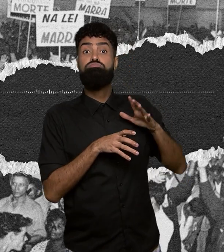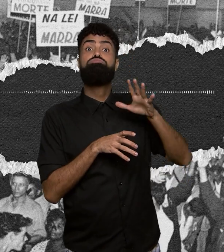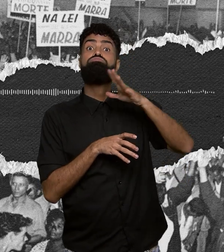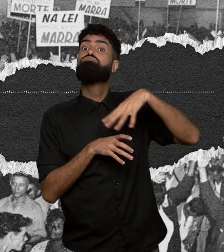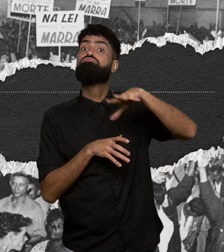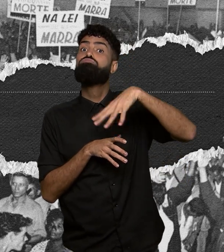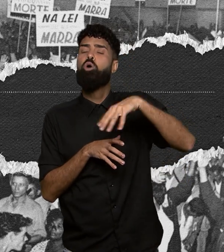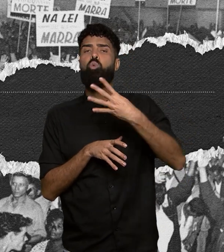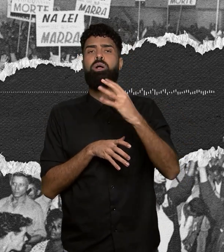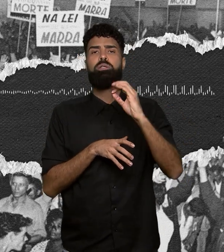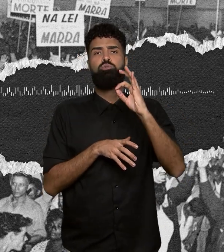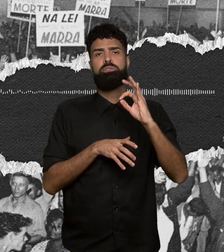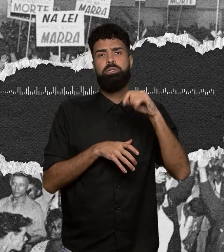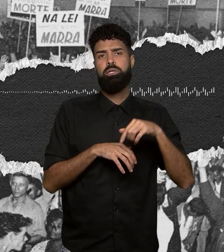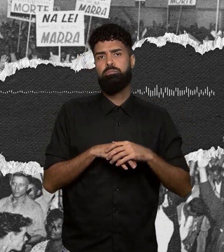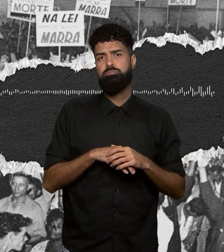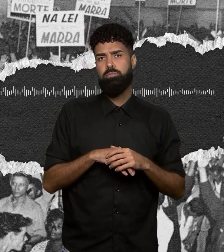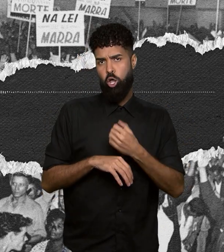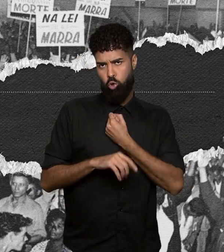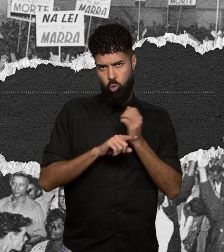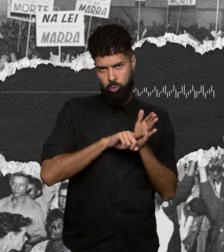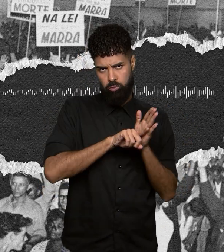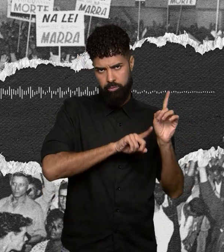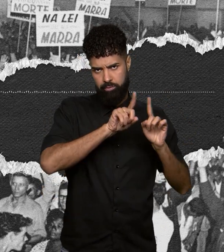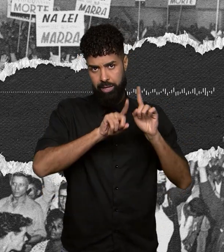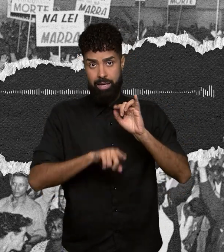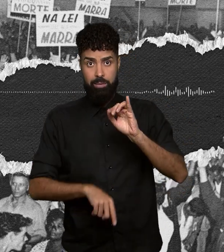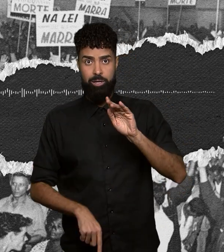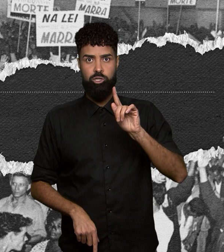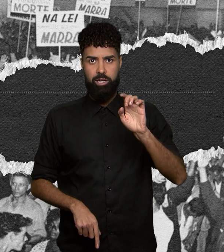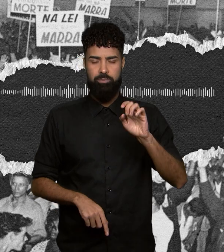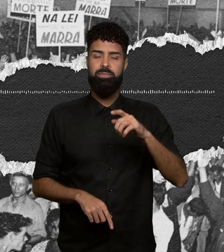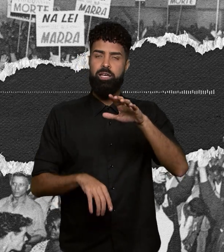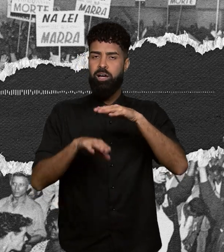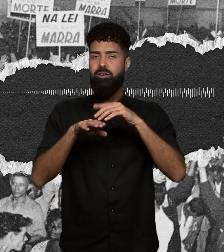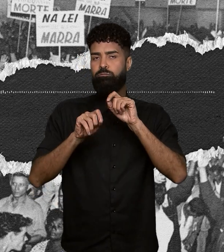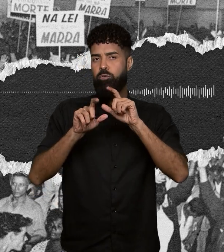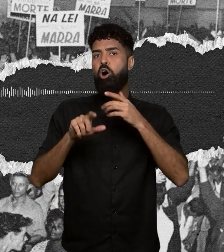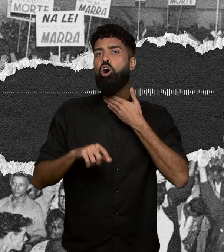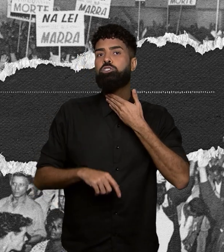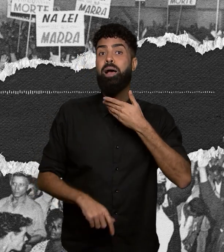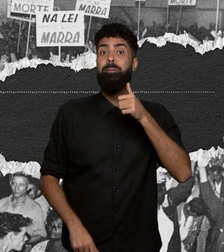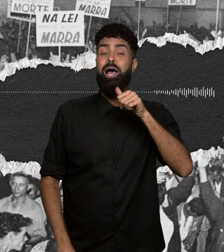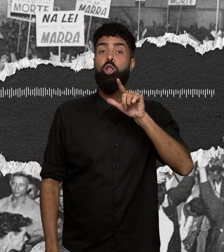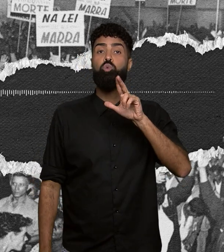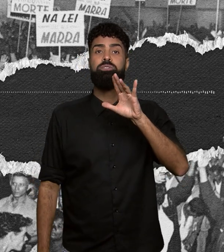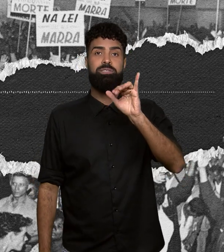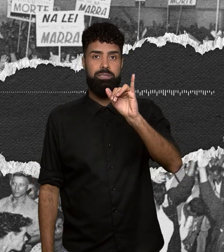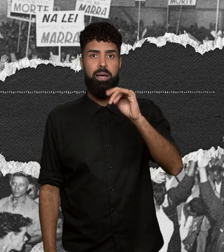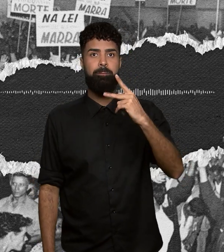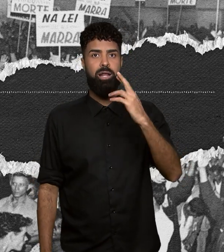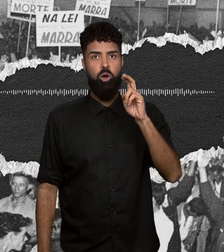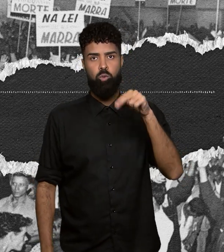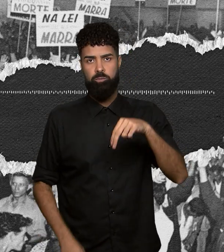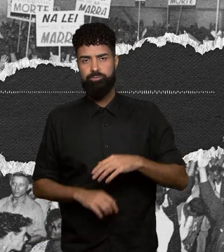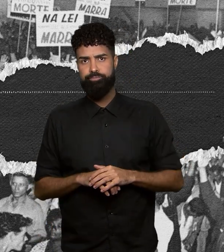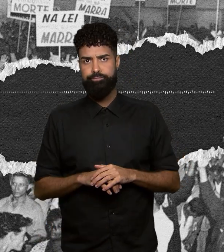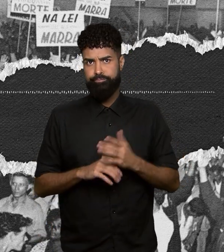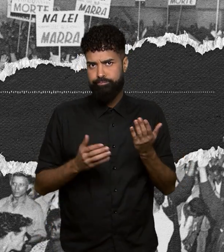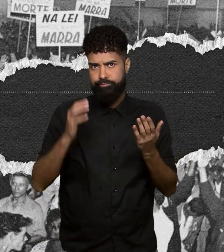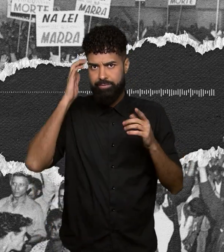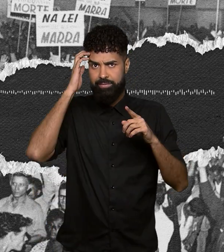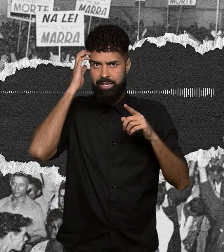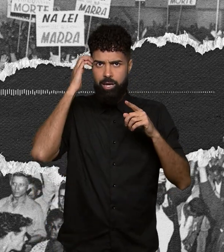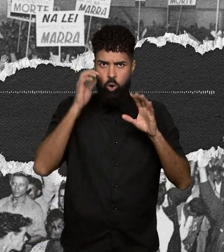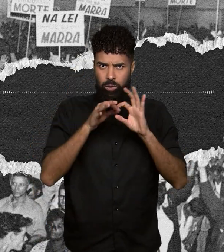40 por os números são do IBGE de novo Luce prown é no contexto da ditadura militar que o PIB brasileiro vai às